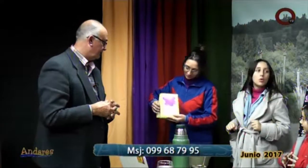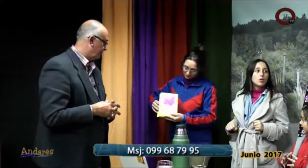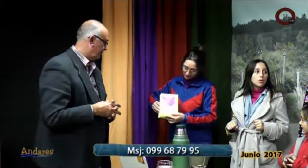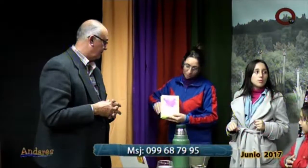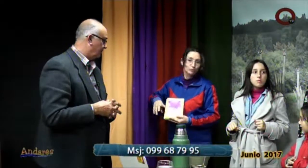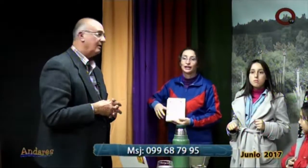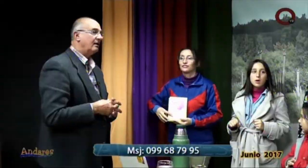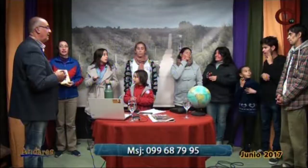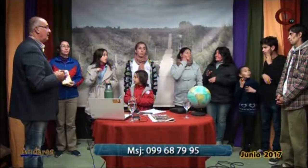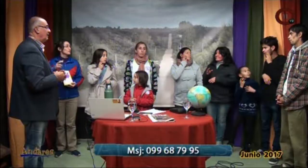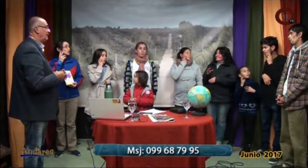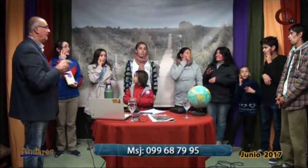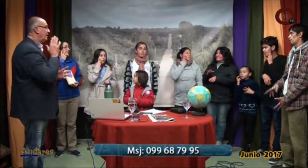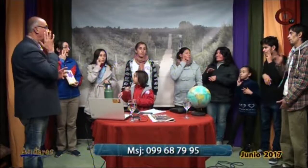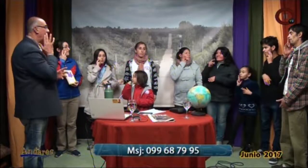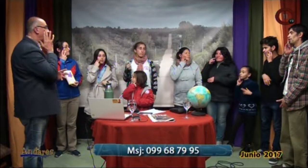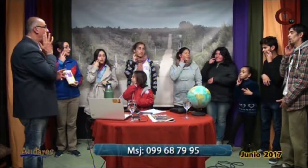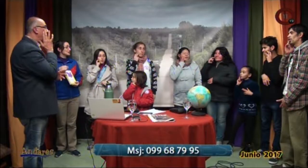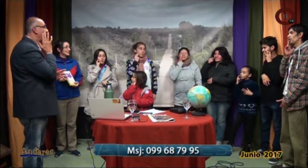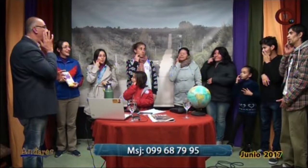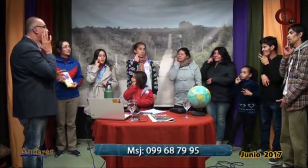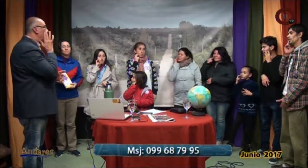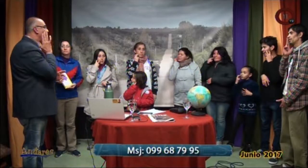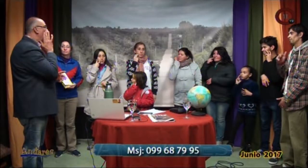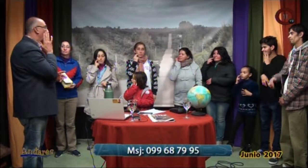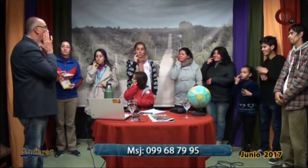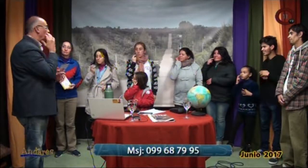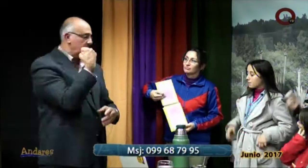Morado Violeta Violeta